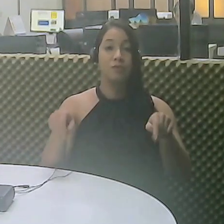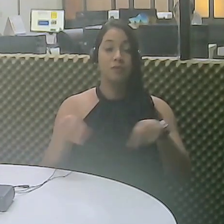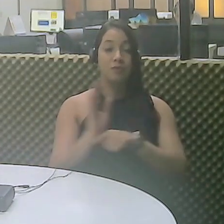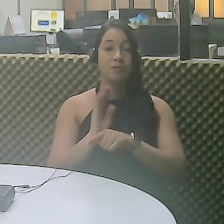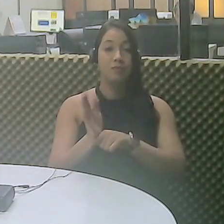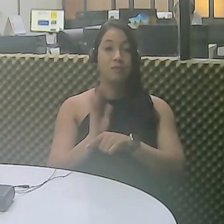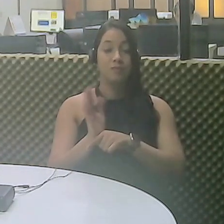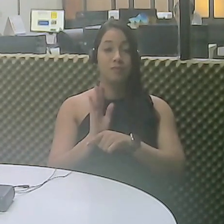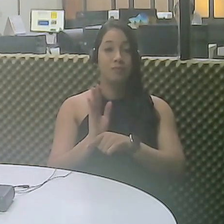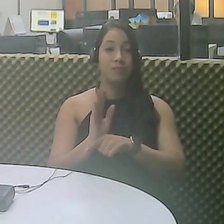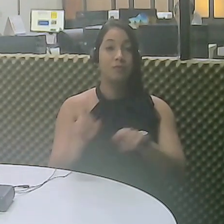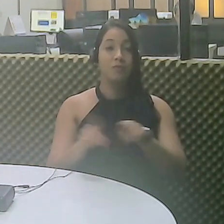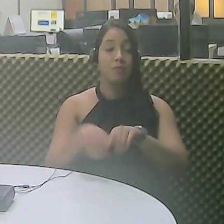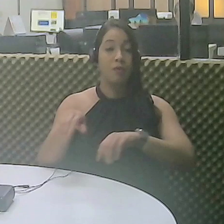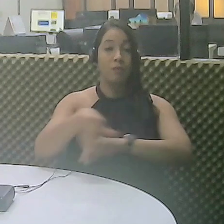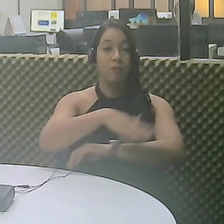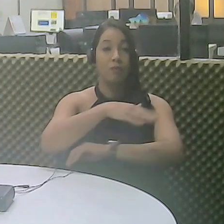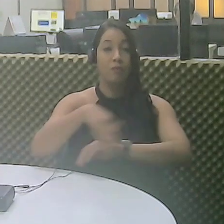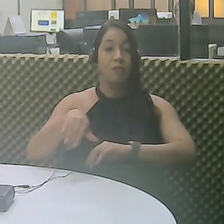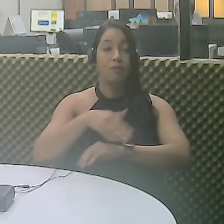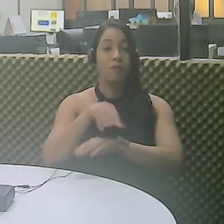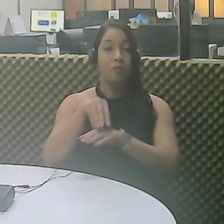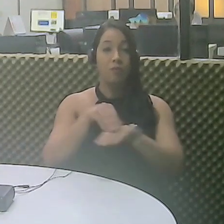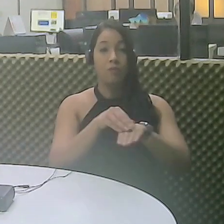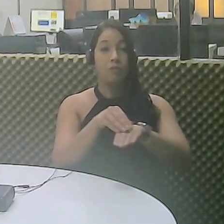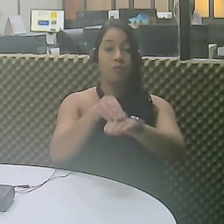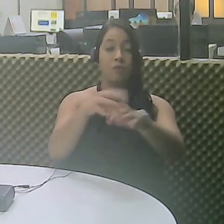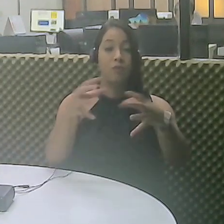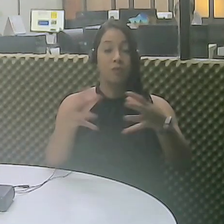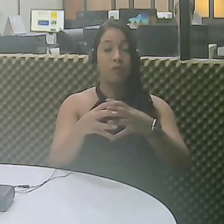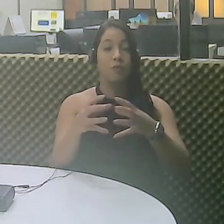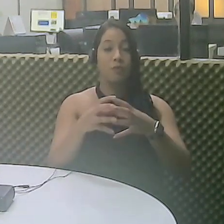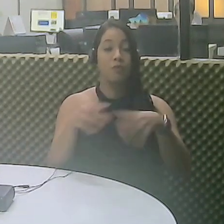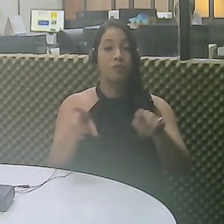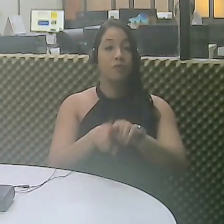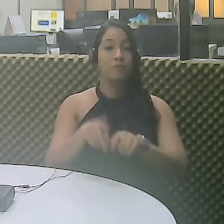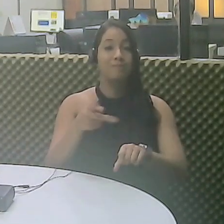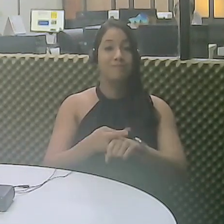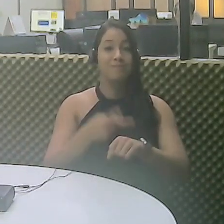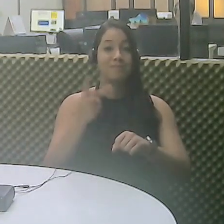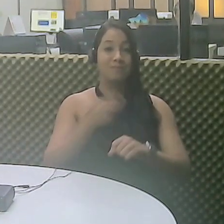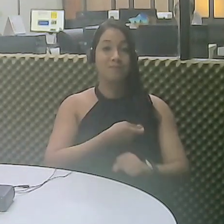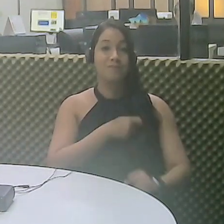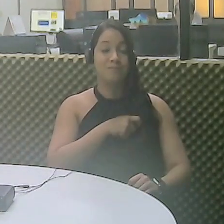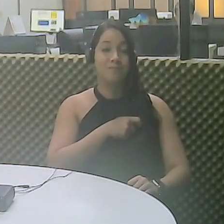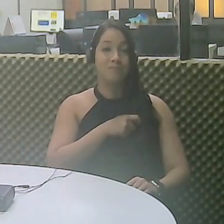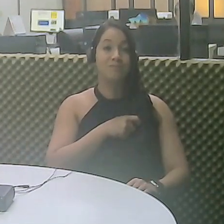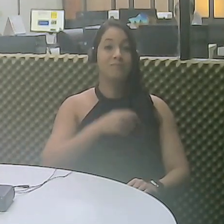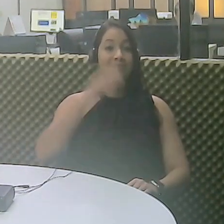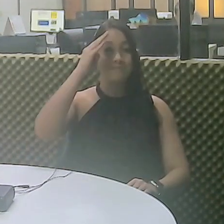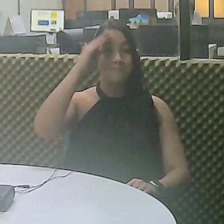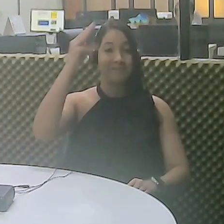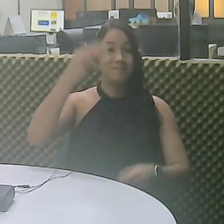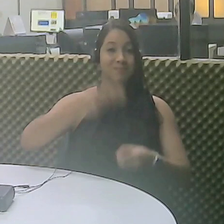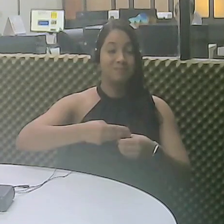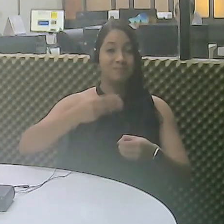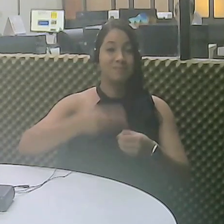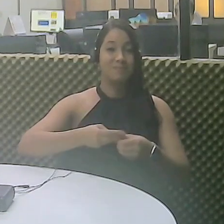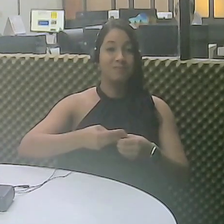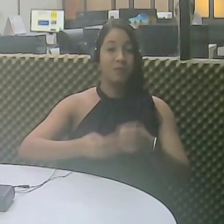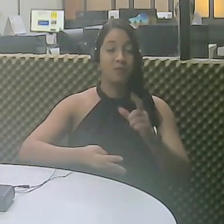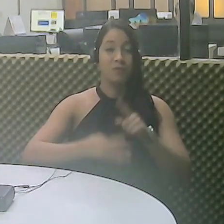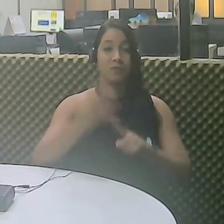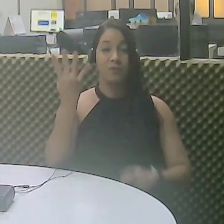cinema, cinemas de rua, itinerantes e cineclubes, bem como premiar agentes culturais de destaque do município. Os